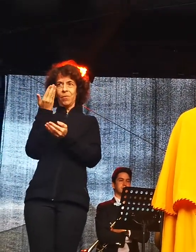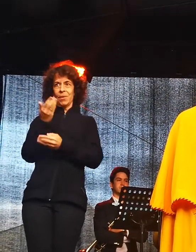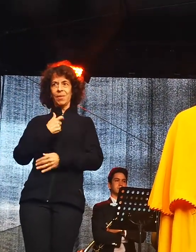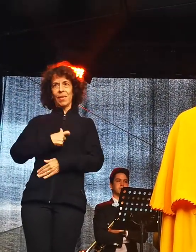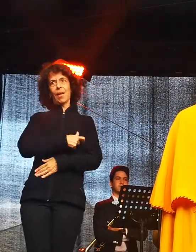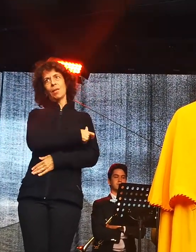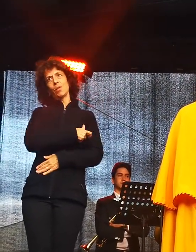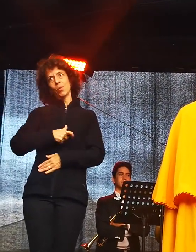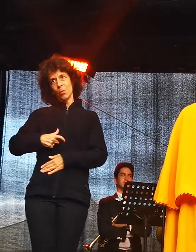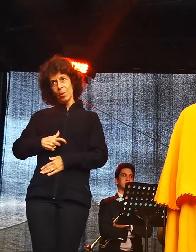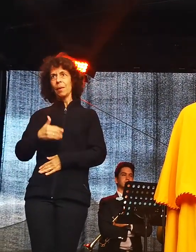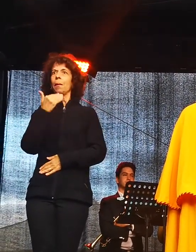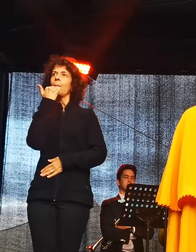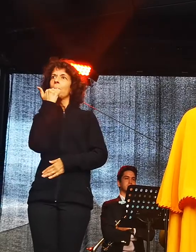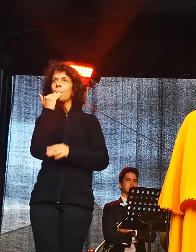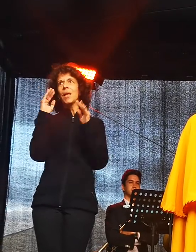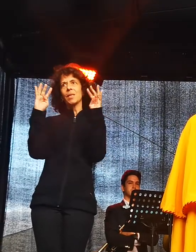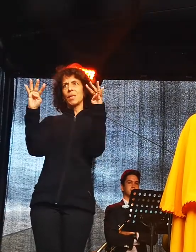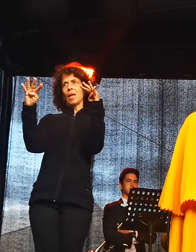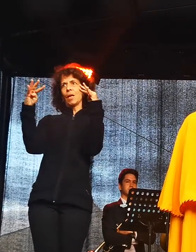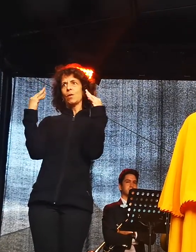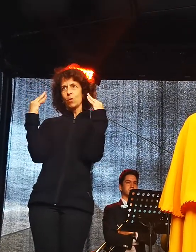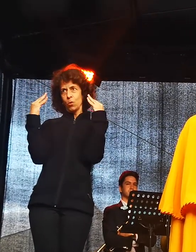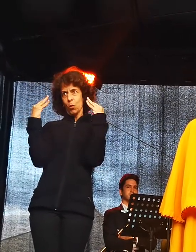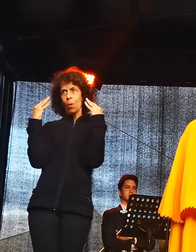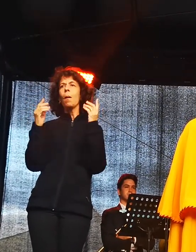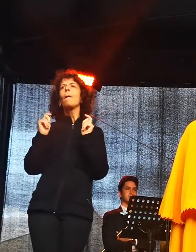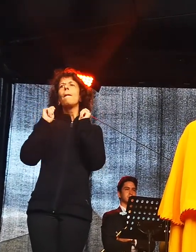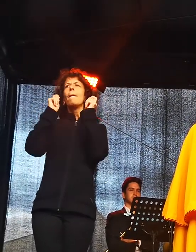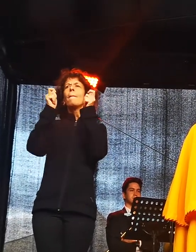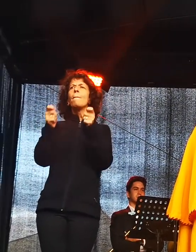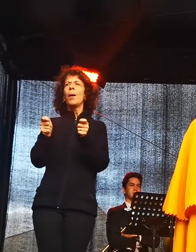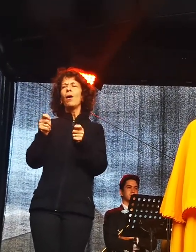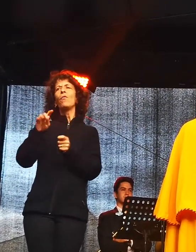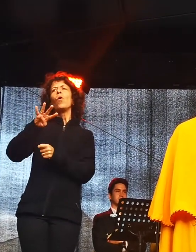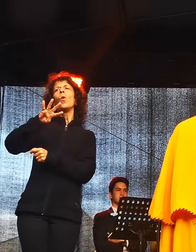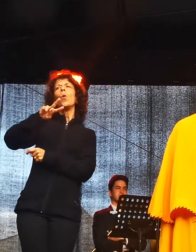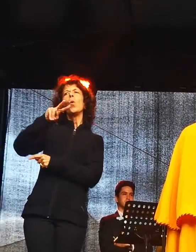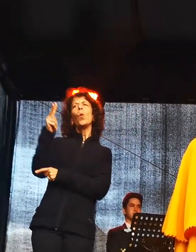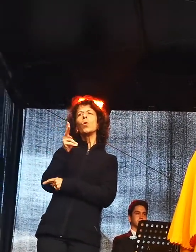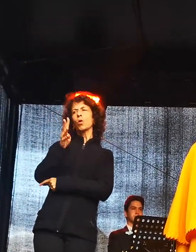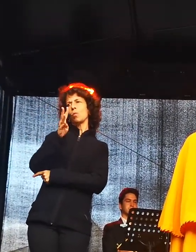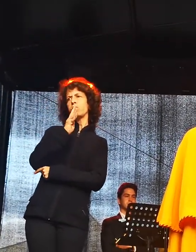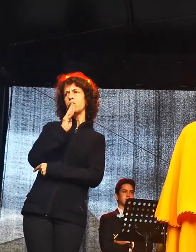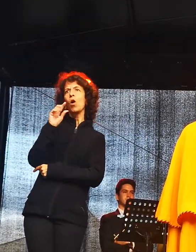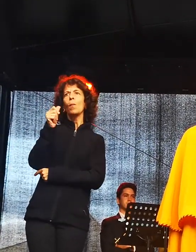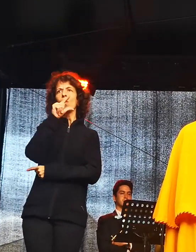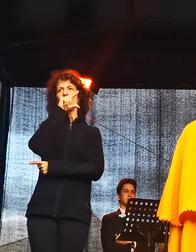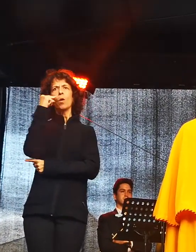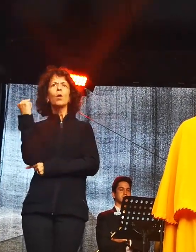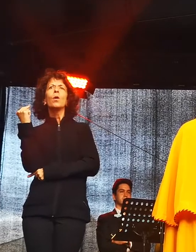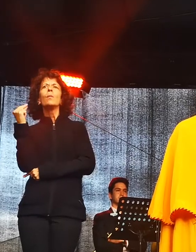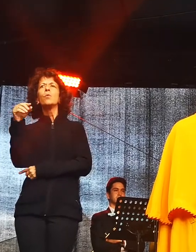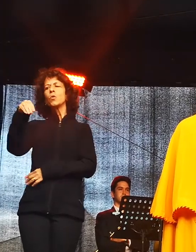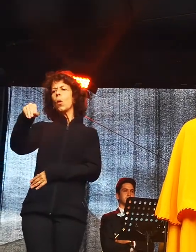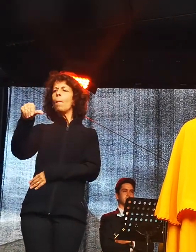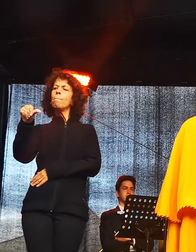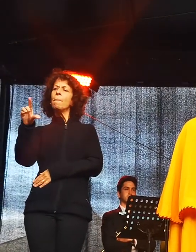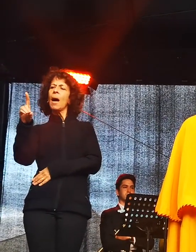vous remercie donc de votre attention et sans plus tarder, je laisse la parole aux différents invités, à commencer par M. Amar